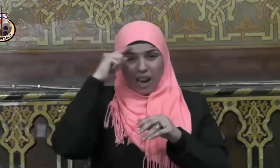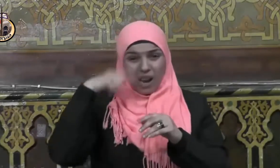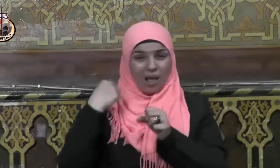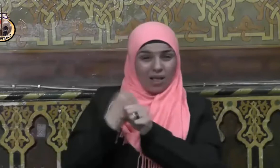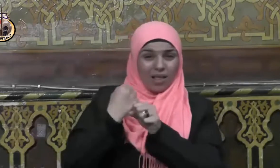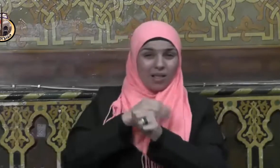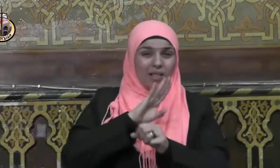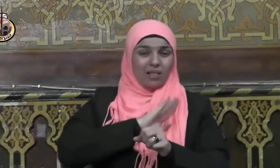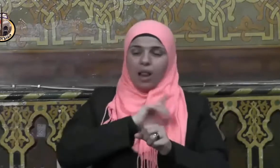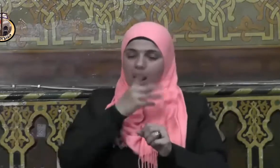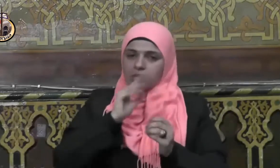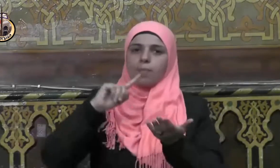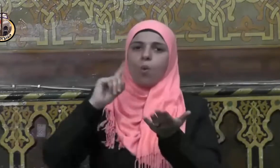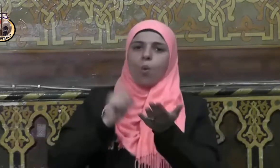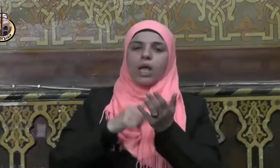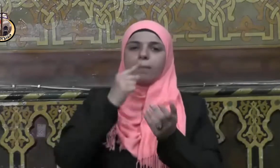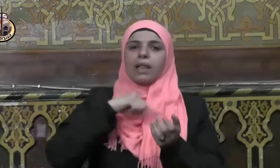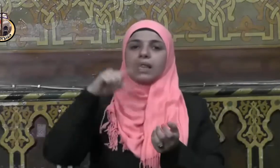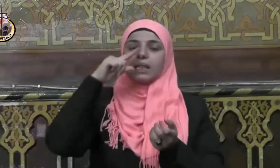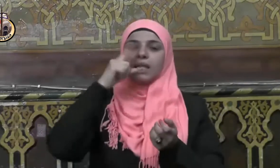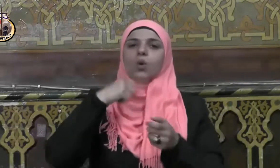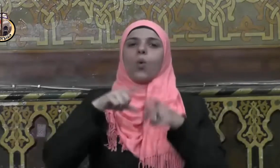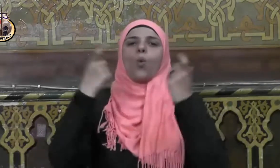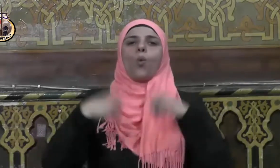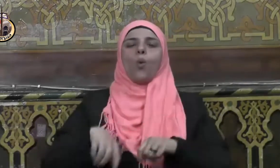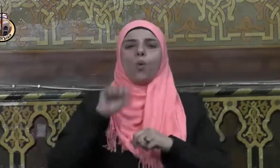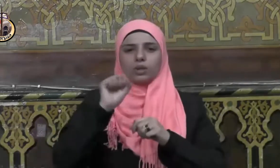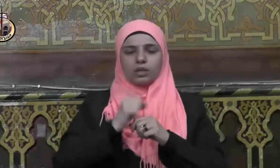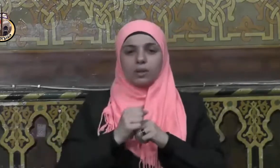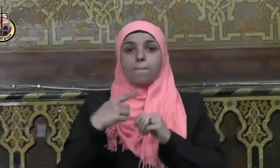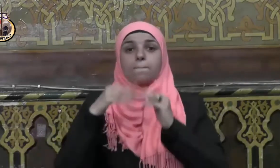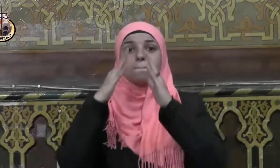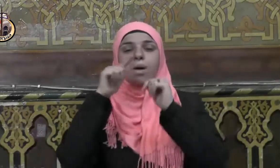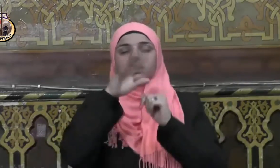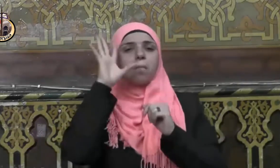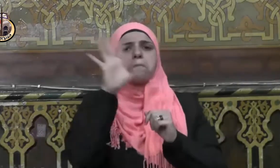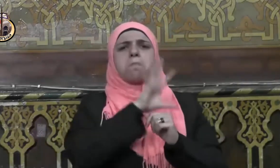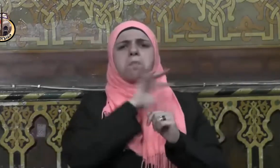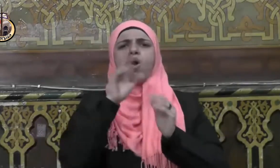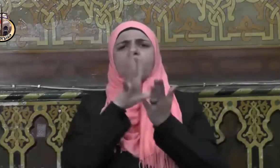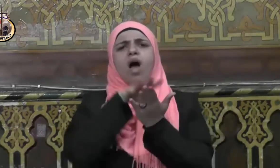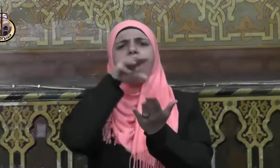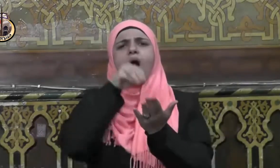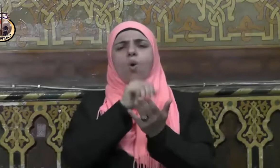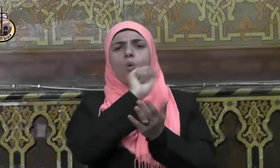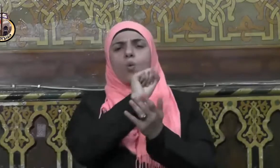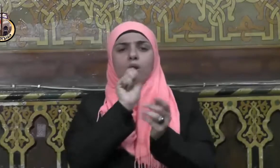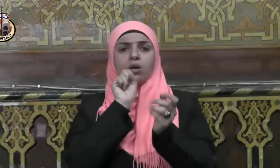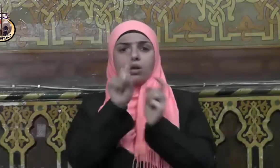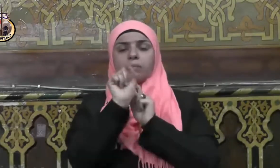ديني ووطني، فهي مهد الحضارات وموطن